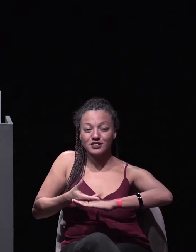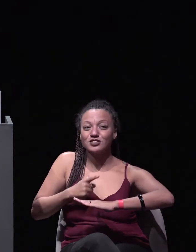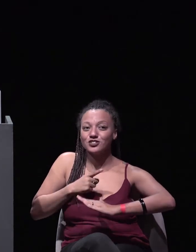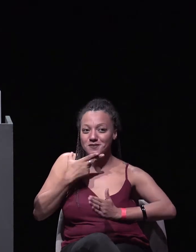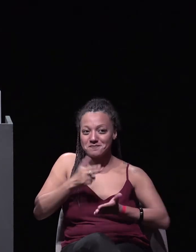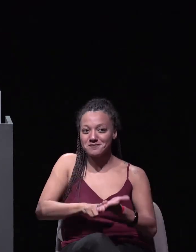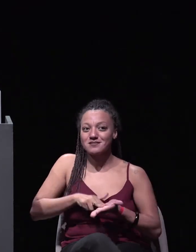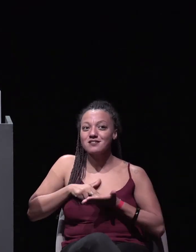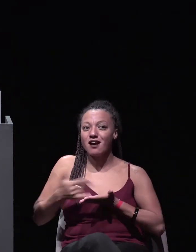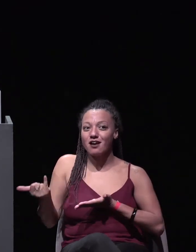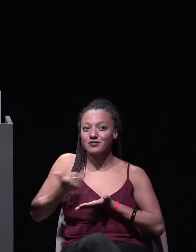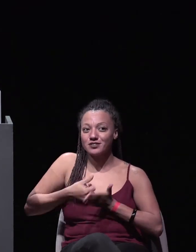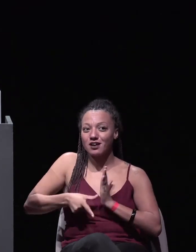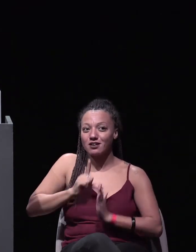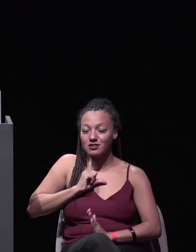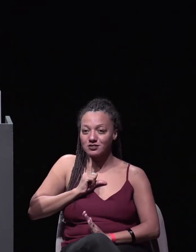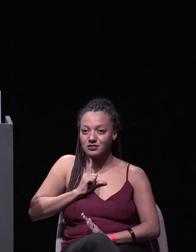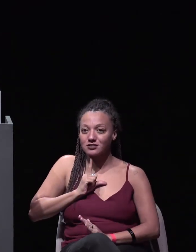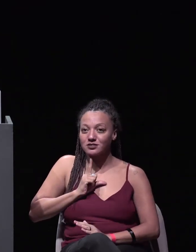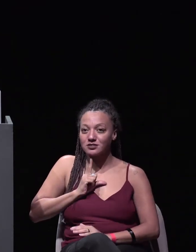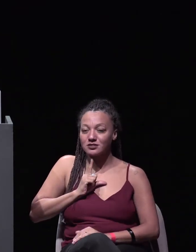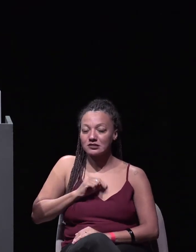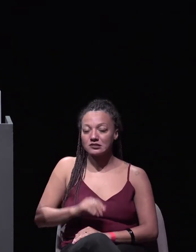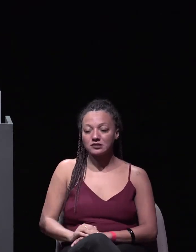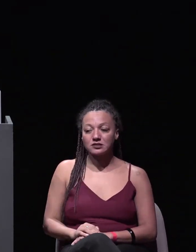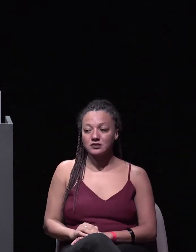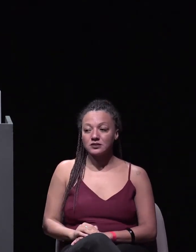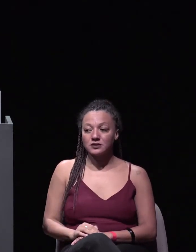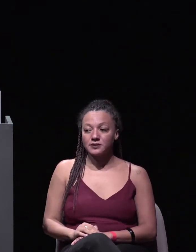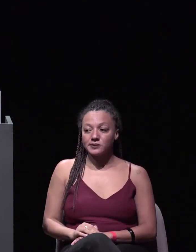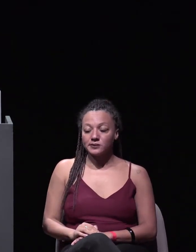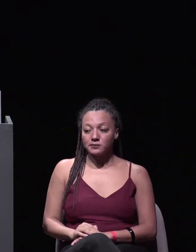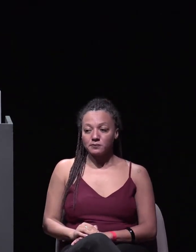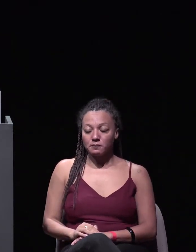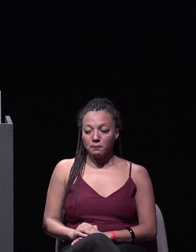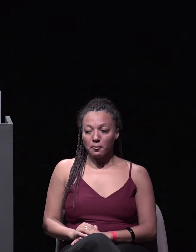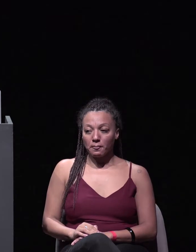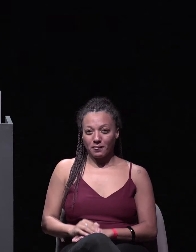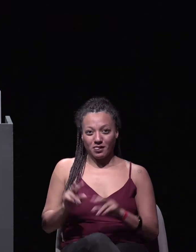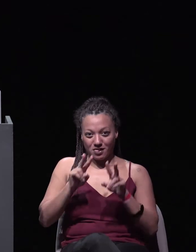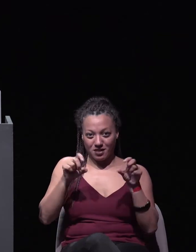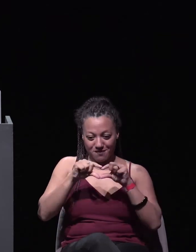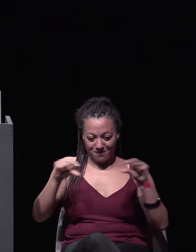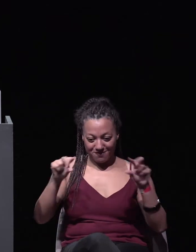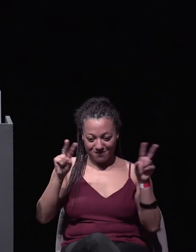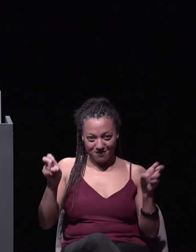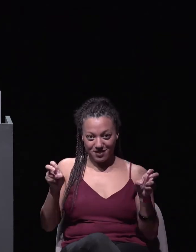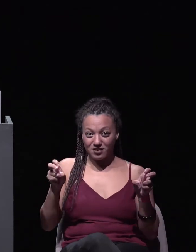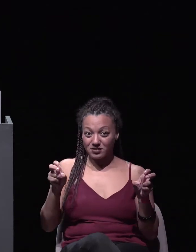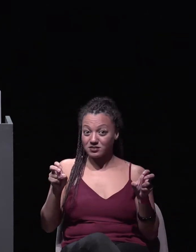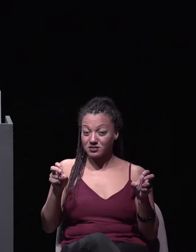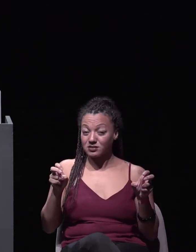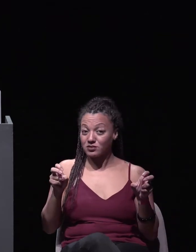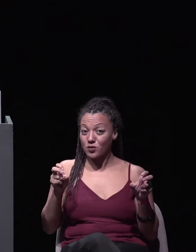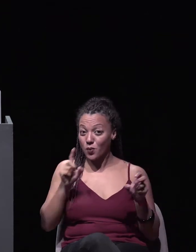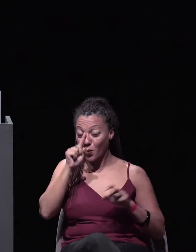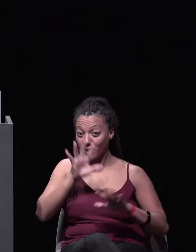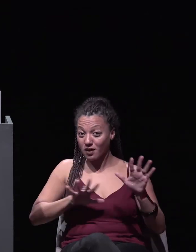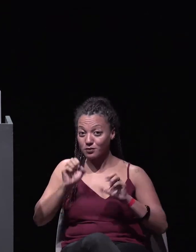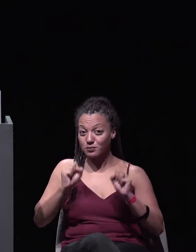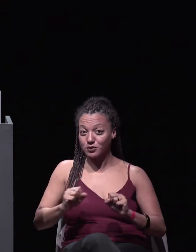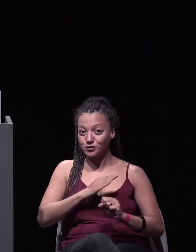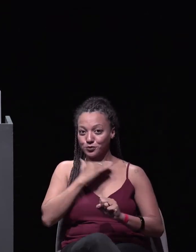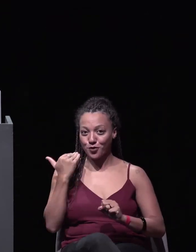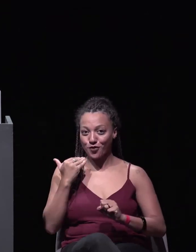bilhetes que ele recebeu com ameaça. Em alguma brilhante manhã, você pode ser encontrado morto. E é daí que sai o